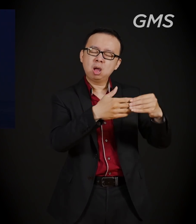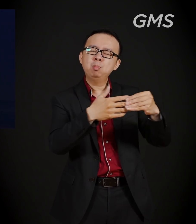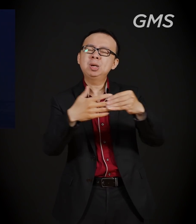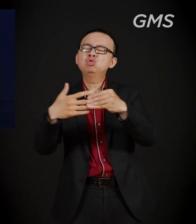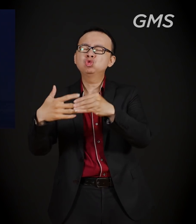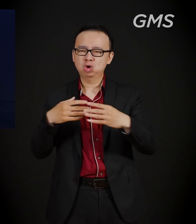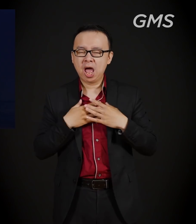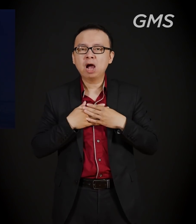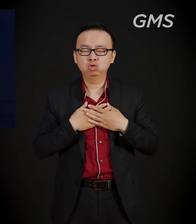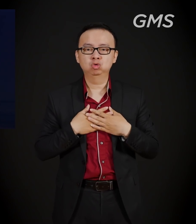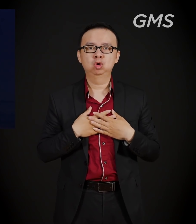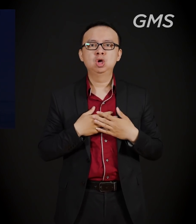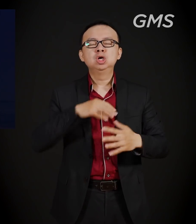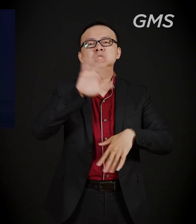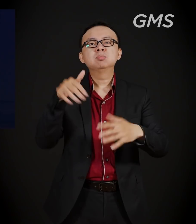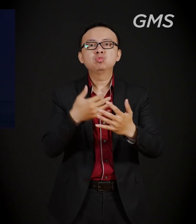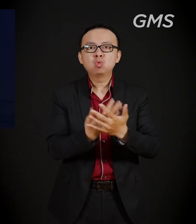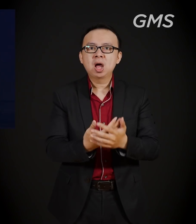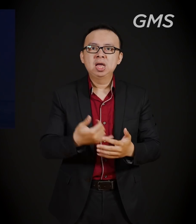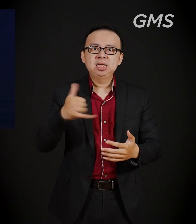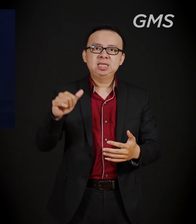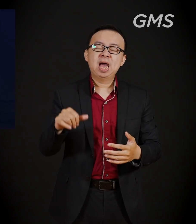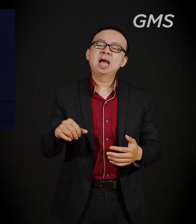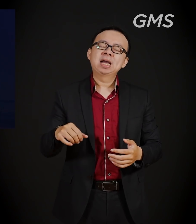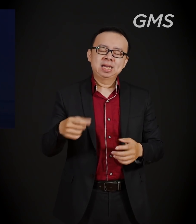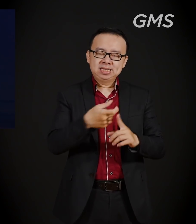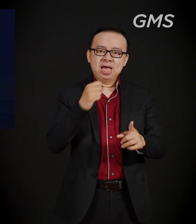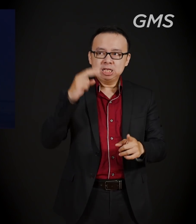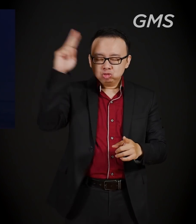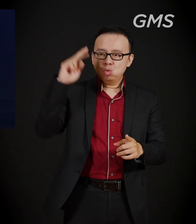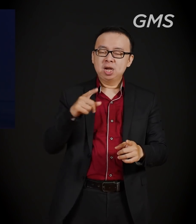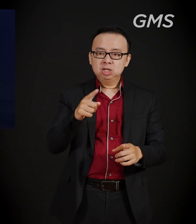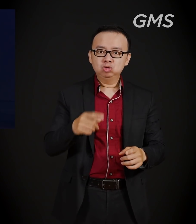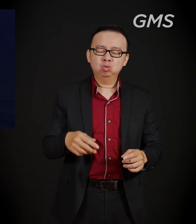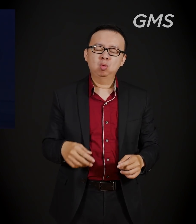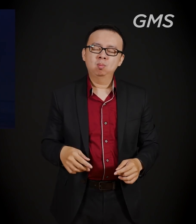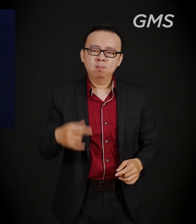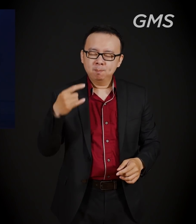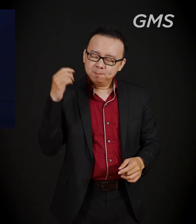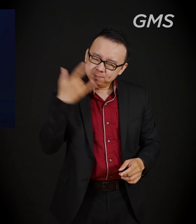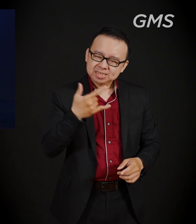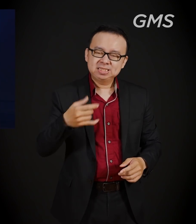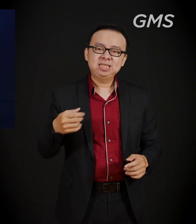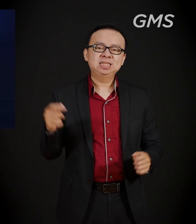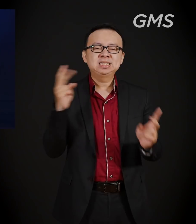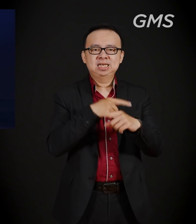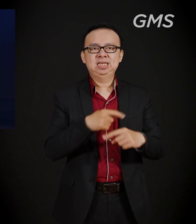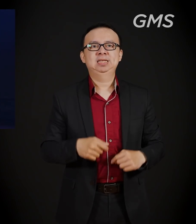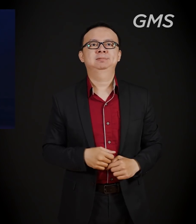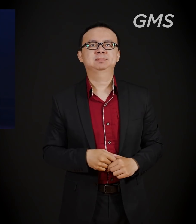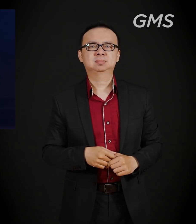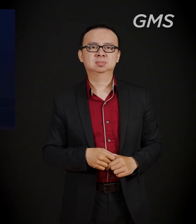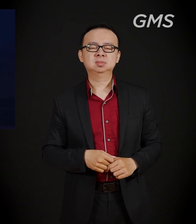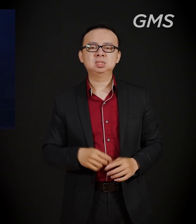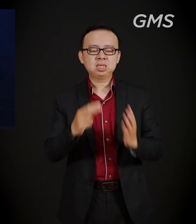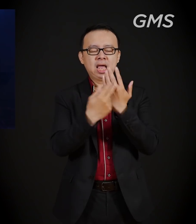Semua yang bukan dari Tuhan tutup jalannya. Semua yang dari Tuhan lancarkan dan kau kagum melihat tuntunan Roh Kudus dalam hidupmu. Makanya Alkitab bilang